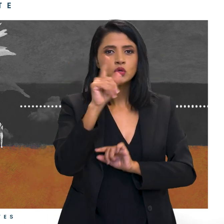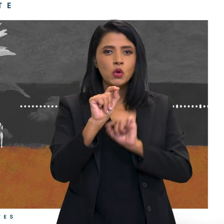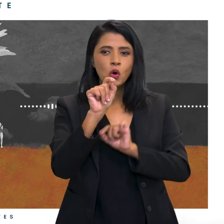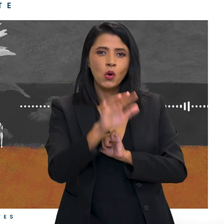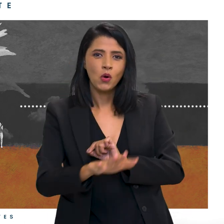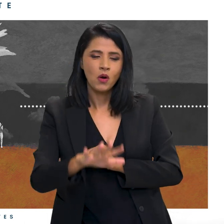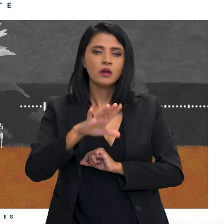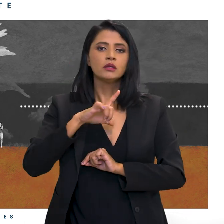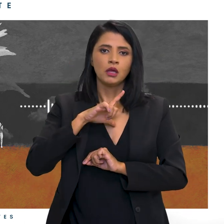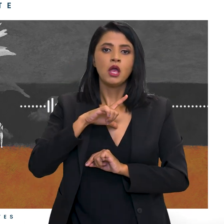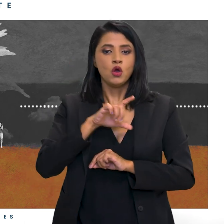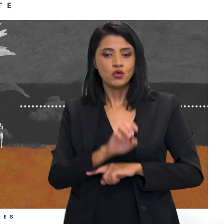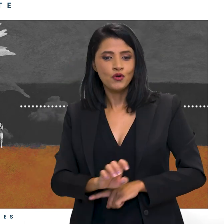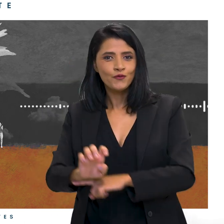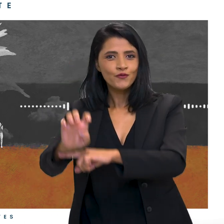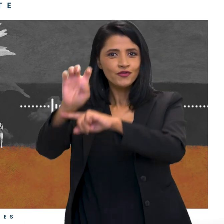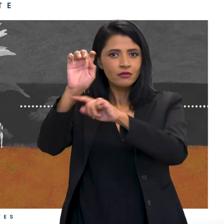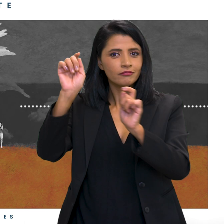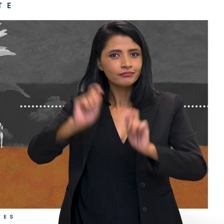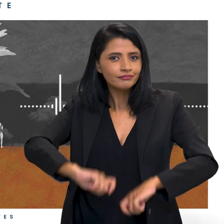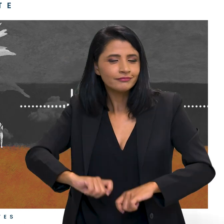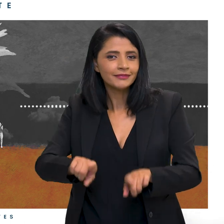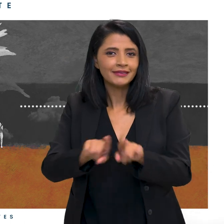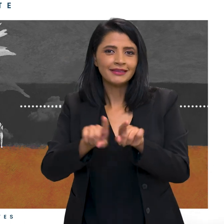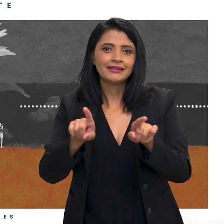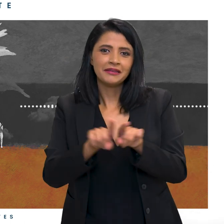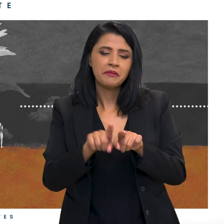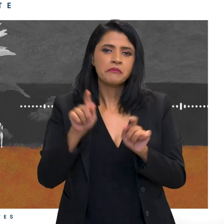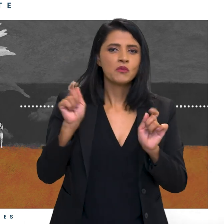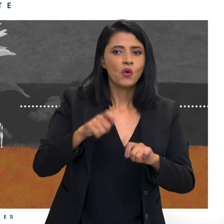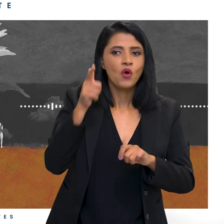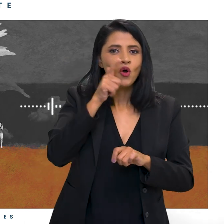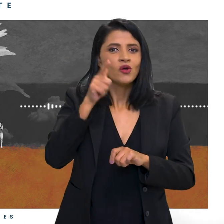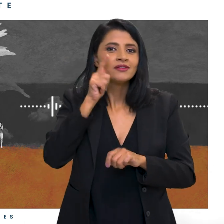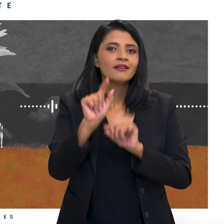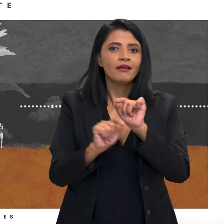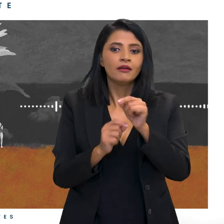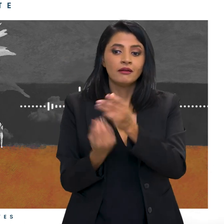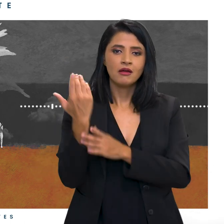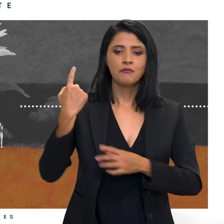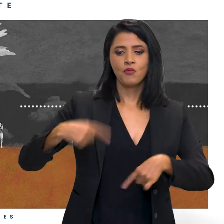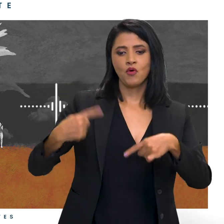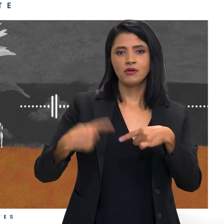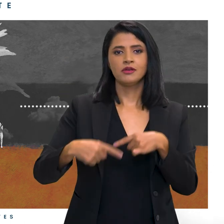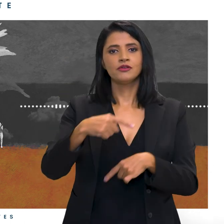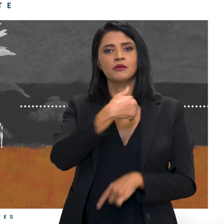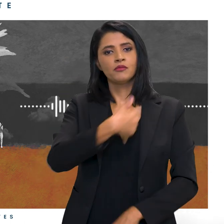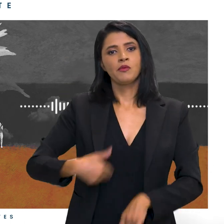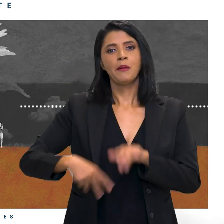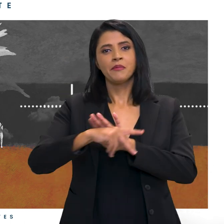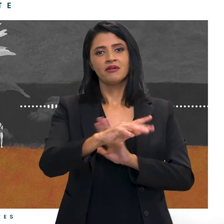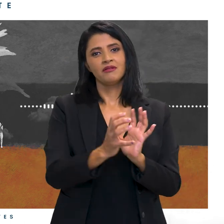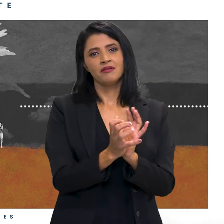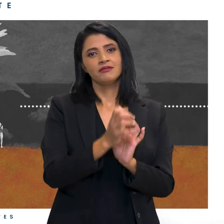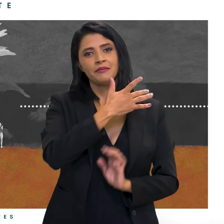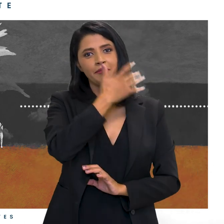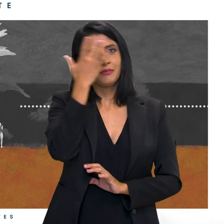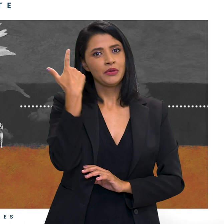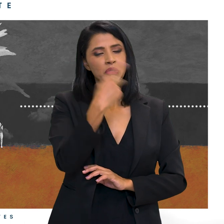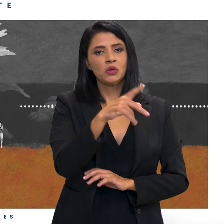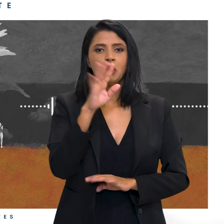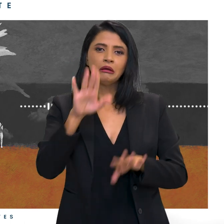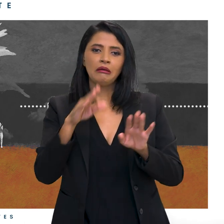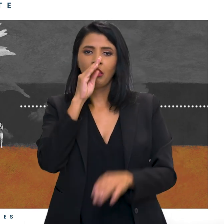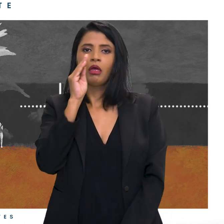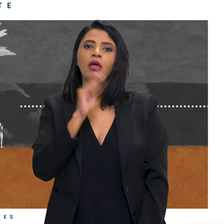com doença rara que nós temos no nosso estado, e dessa forma, tendo quantitativo, a gente consegue trazer políticas públicas para esse grupo de